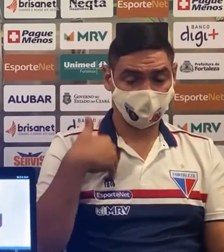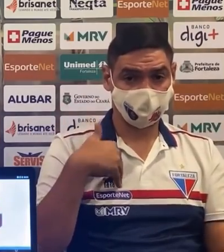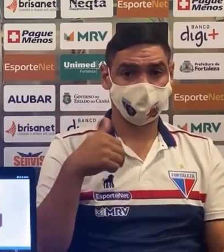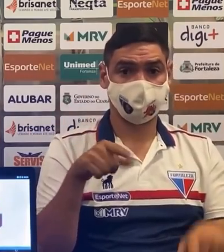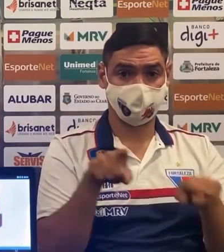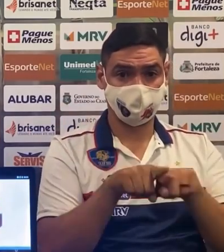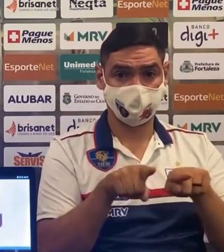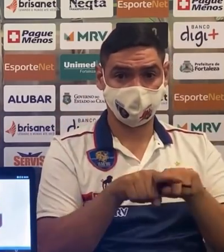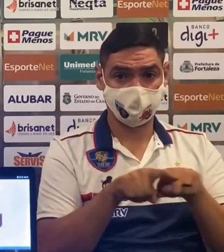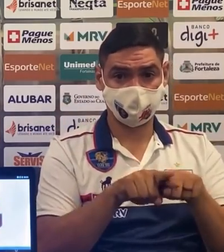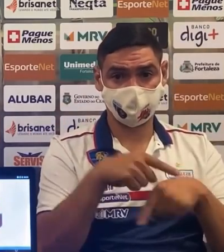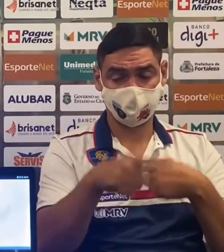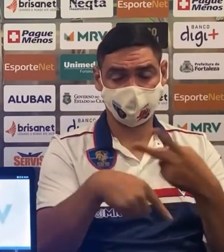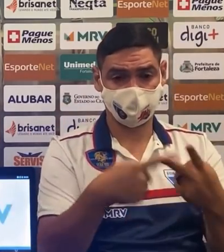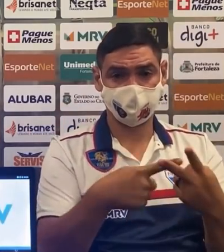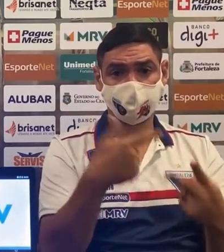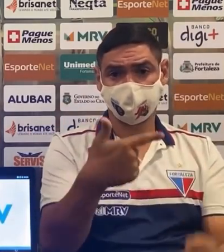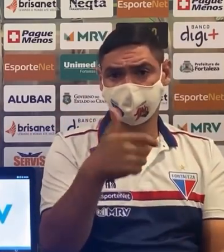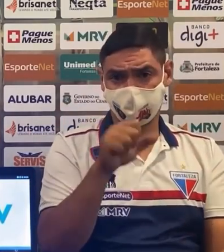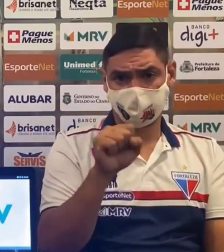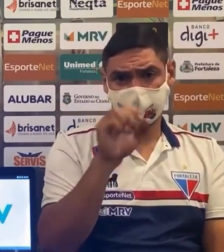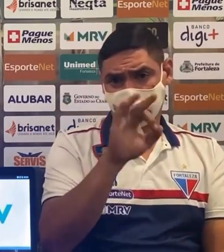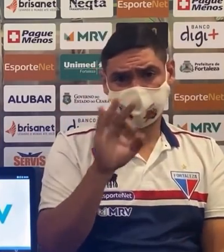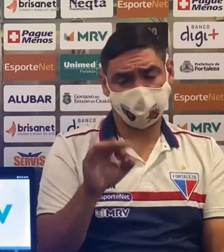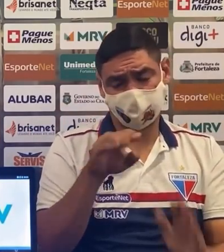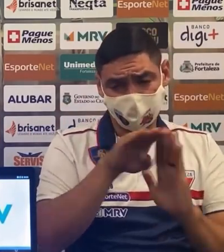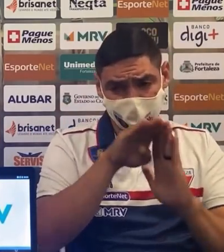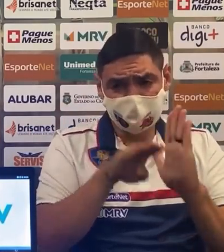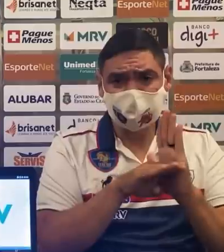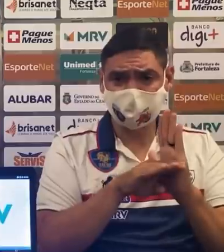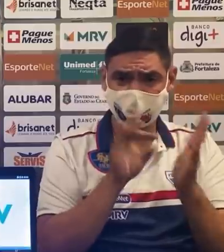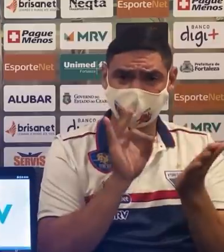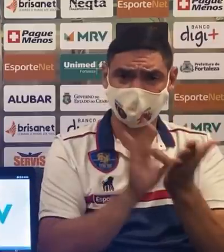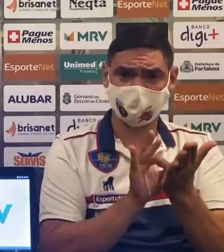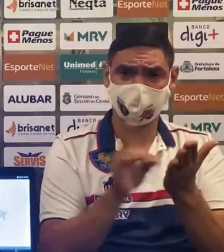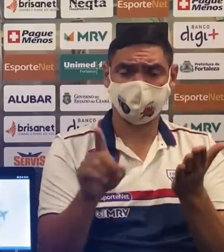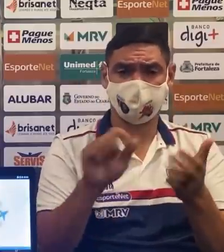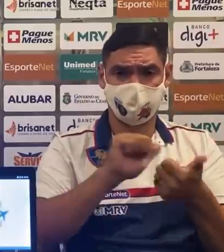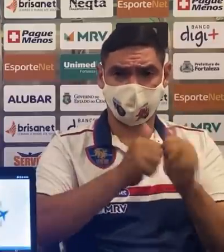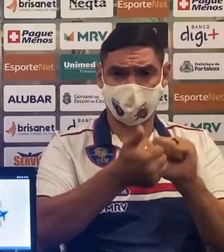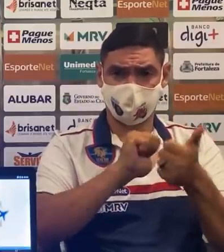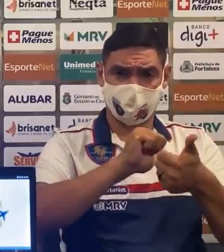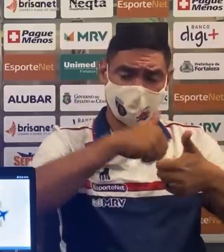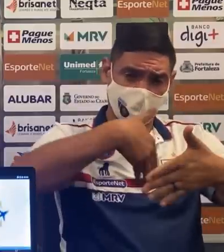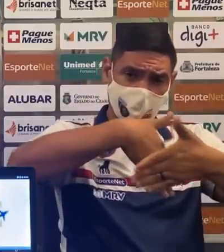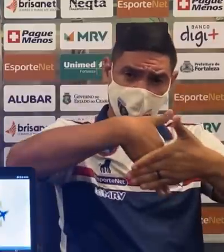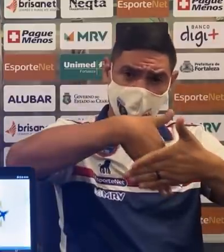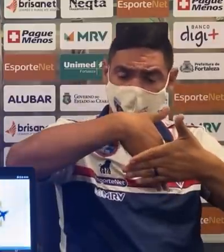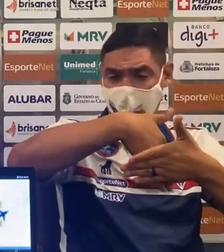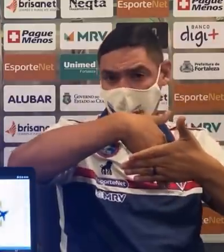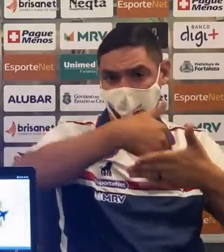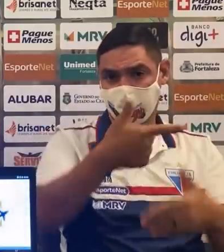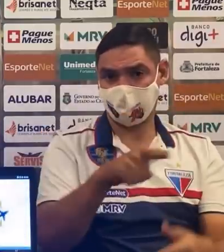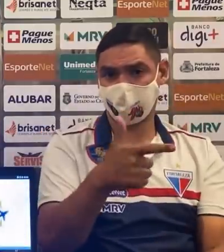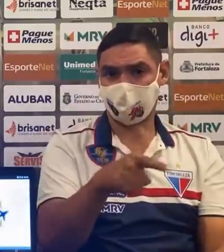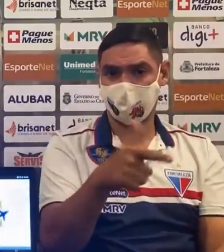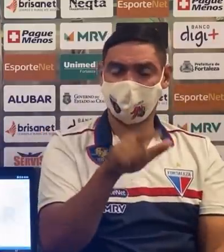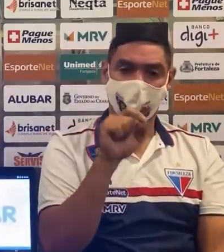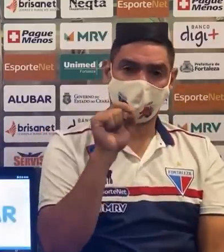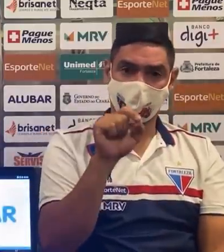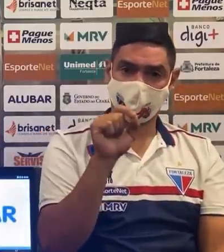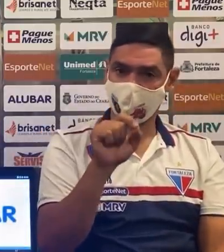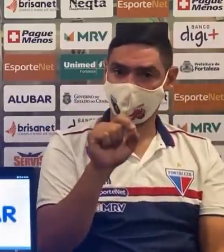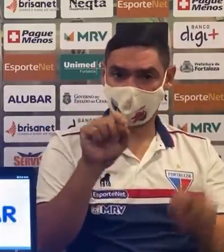de aproveitamento ele é baixo. Então, o futebol, não existe essas